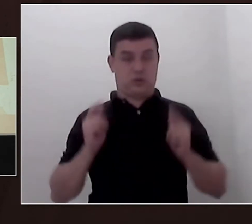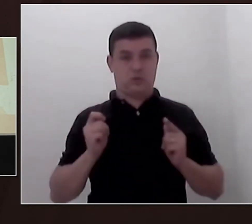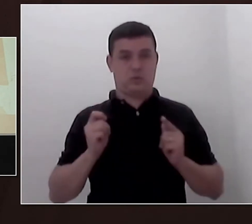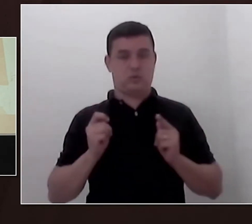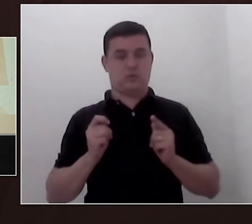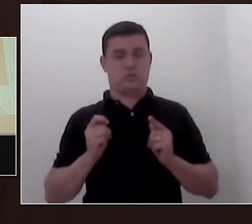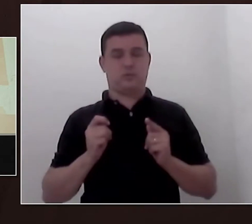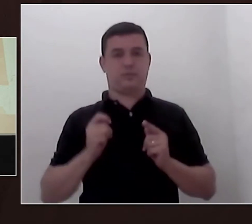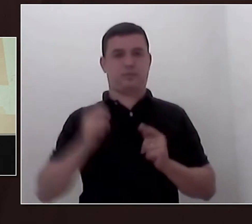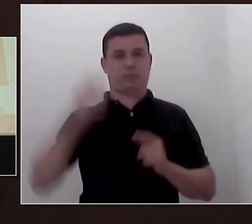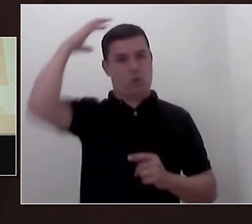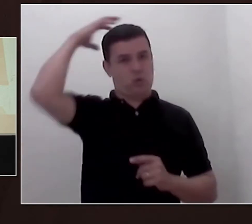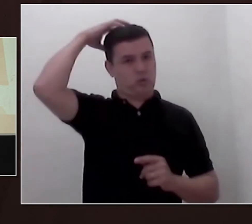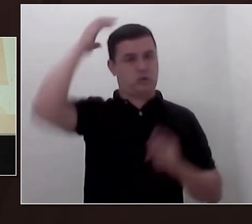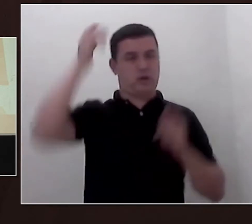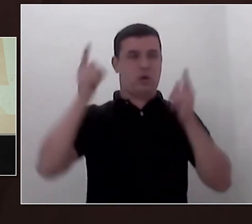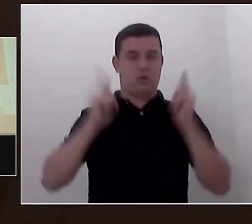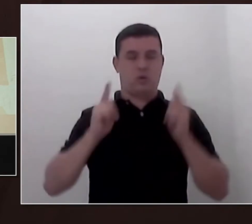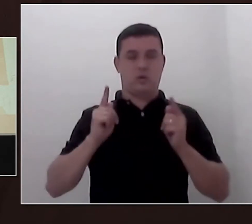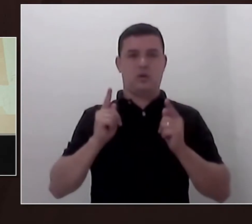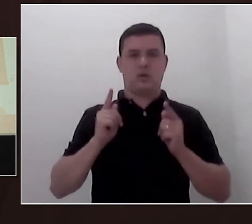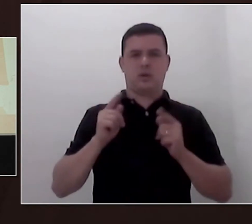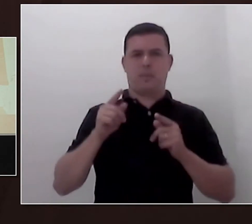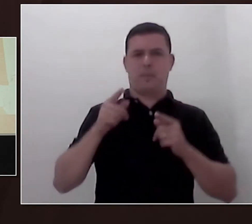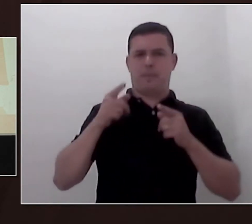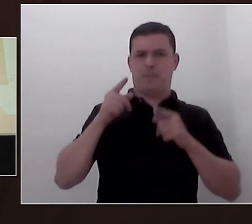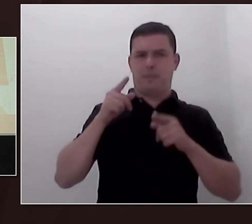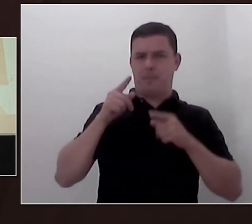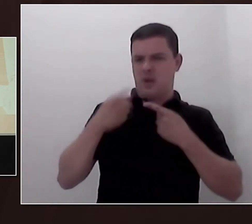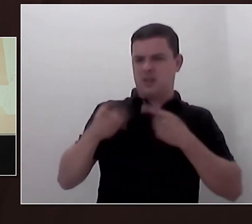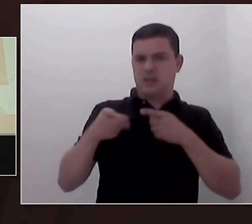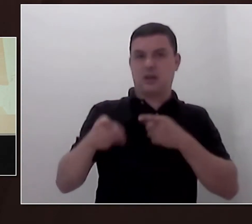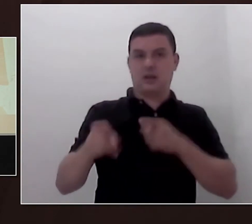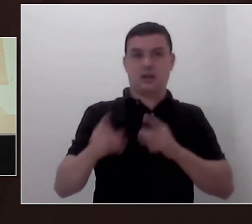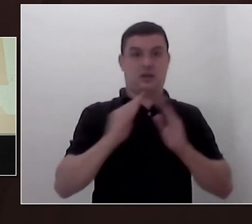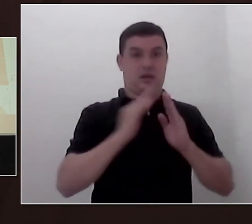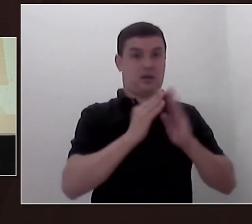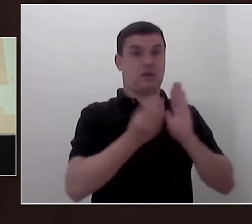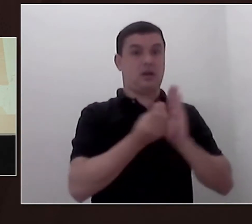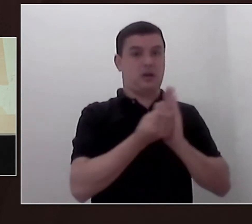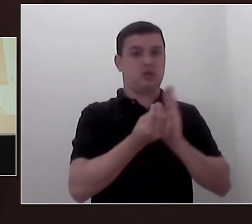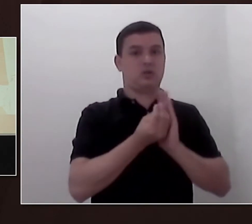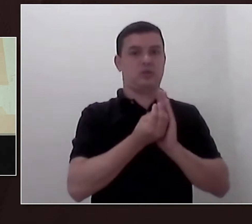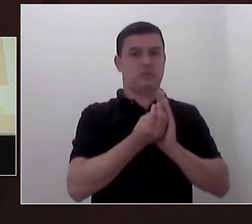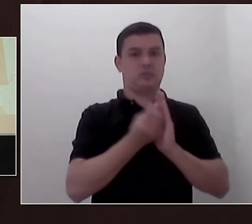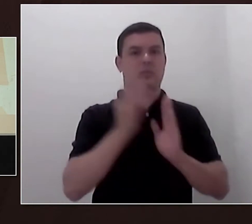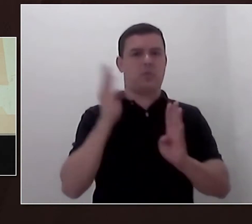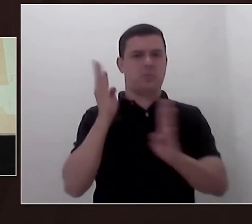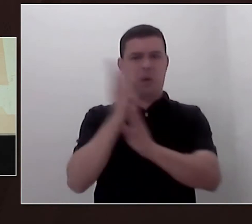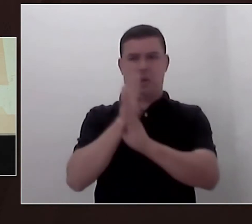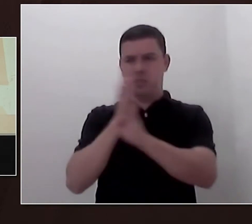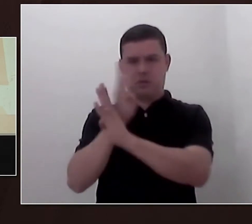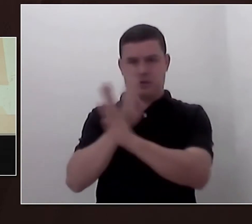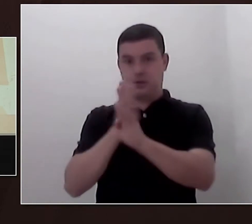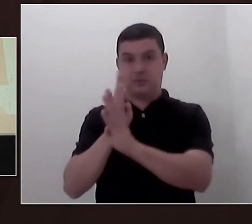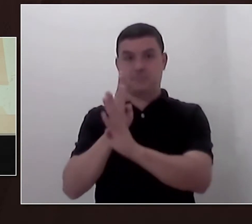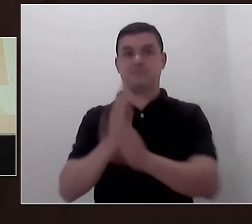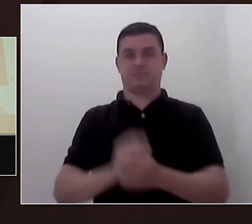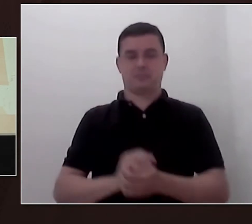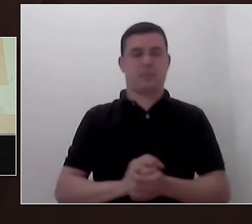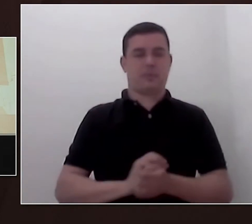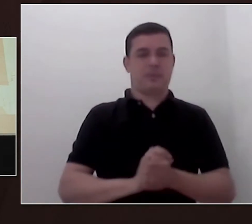tempo de Pedro, com os seus 11 apóstolos, juntamente com ele, e também